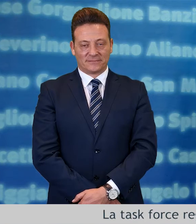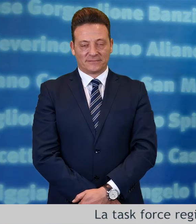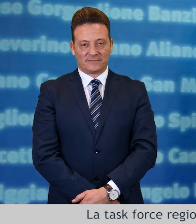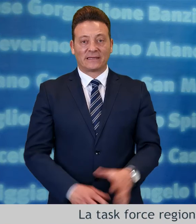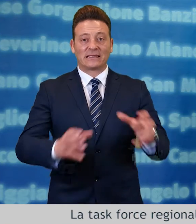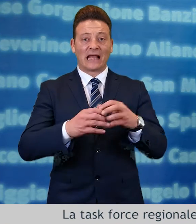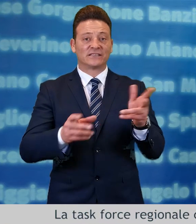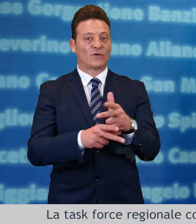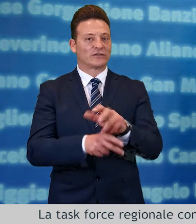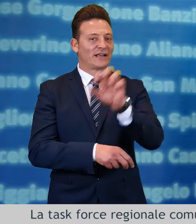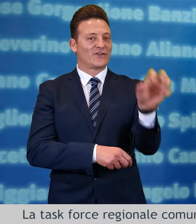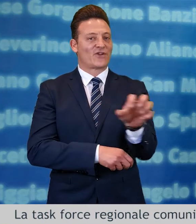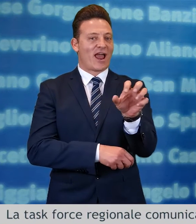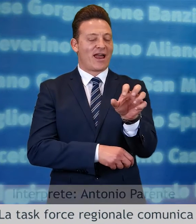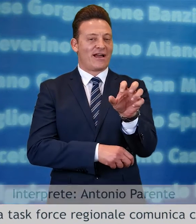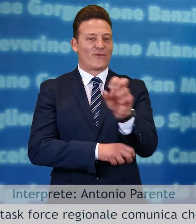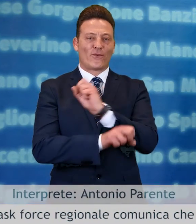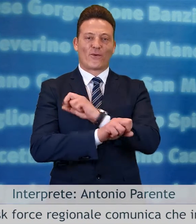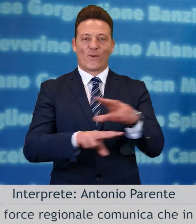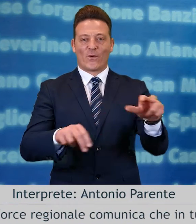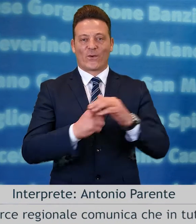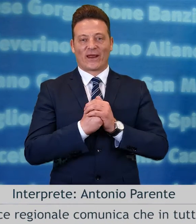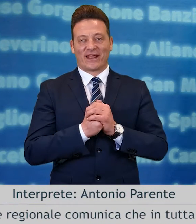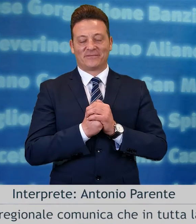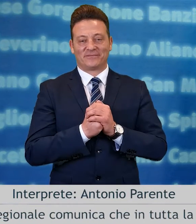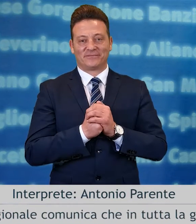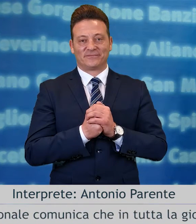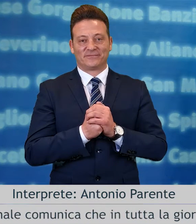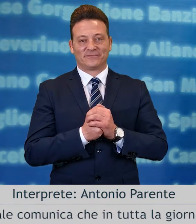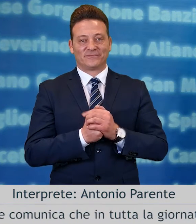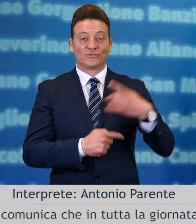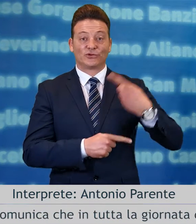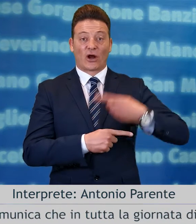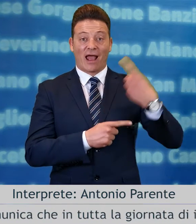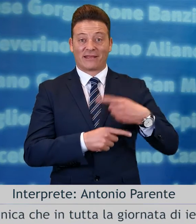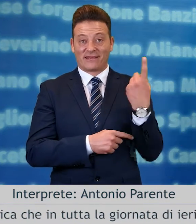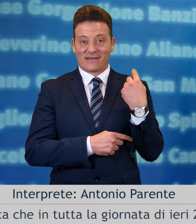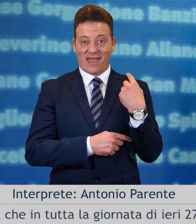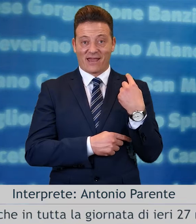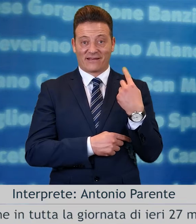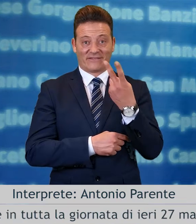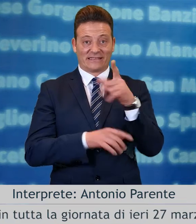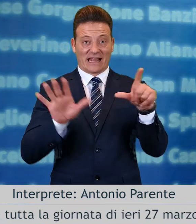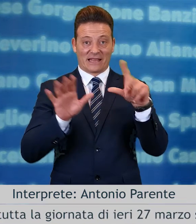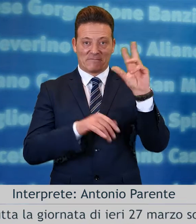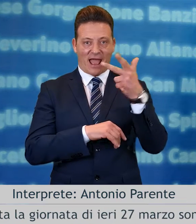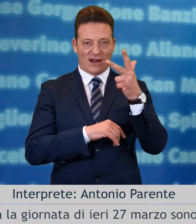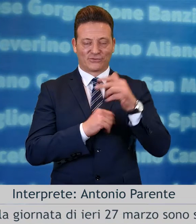la task force regionale comunica che in tutta la giornata di ieri 27 marzo